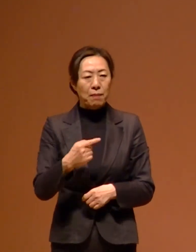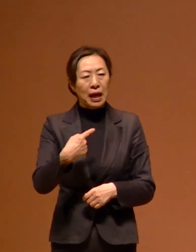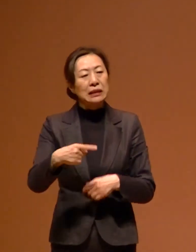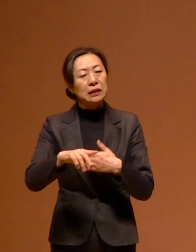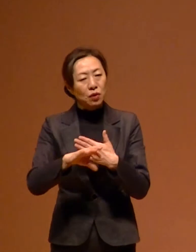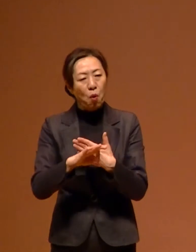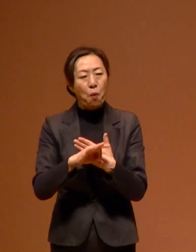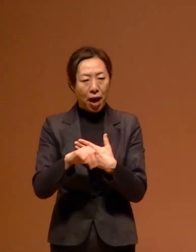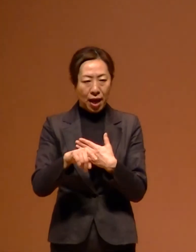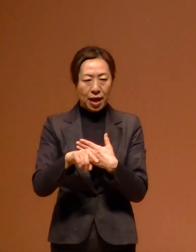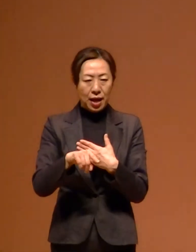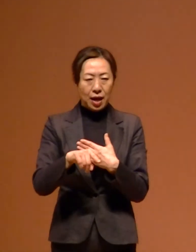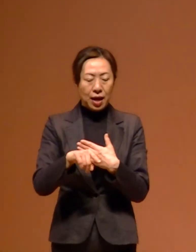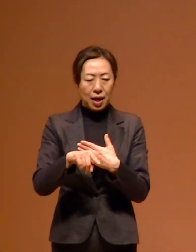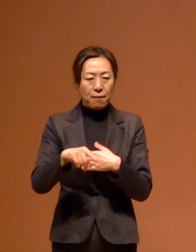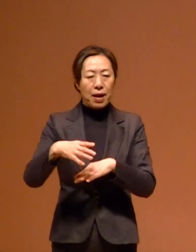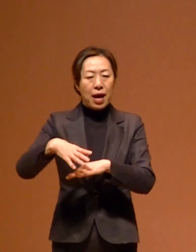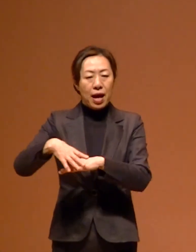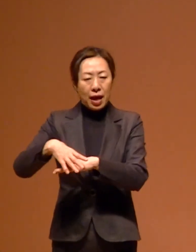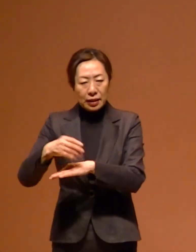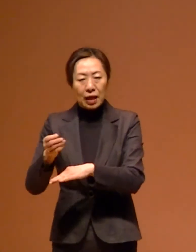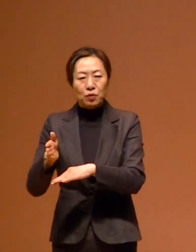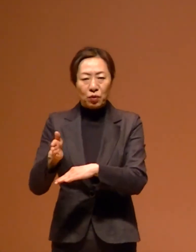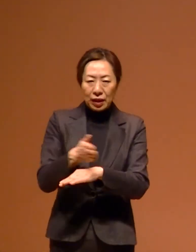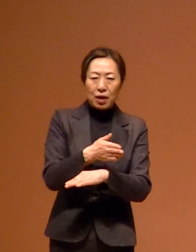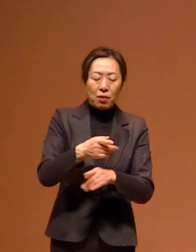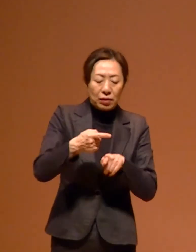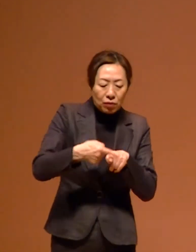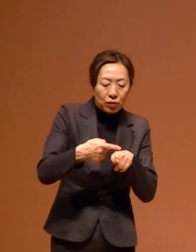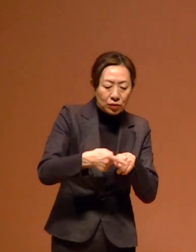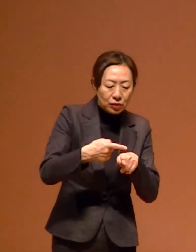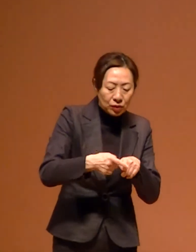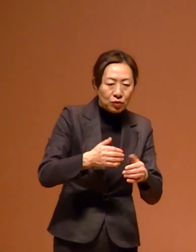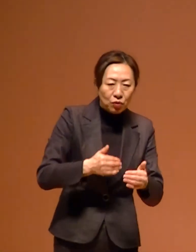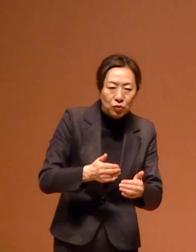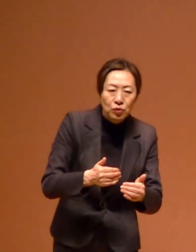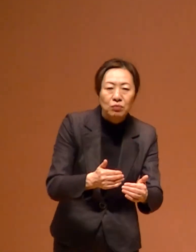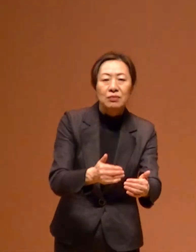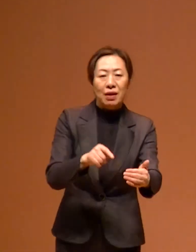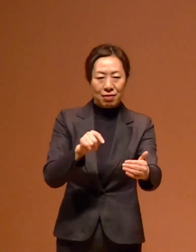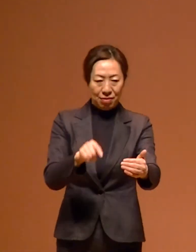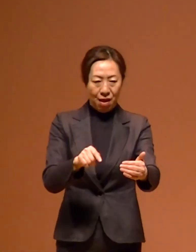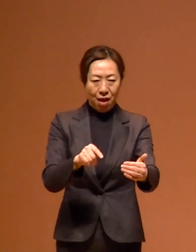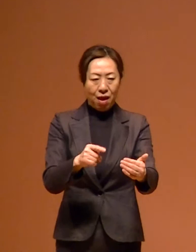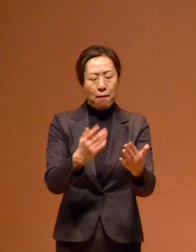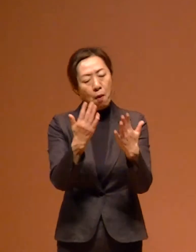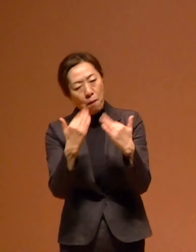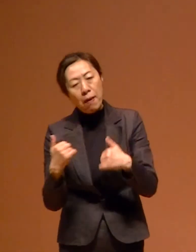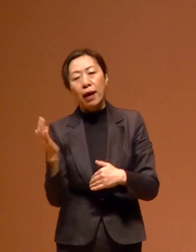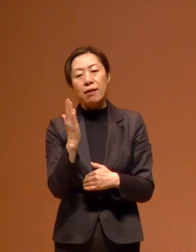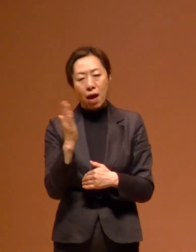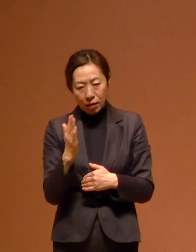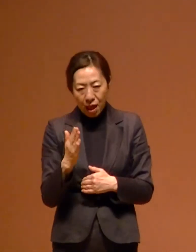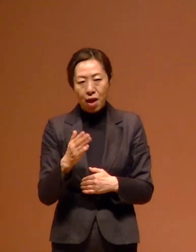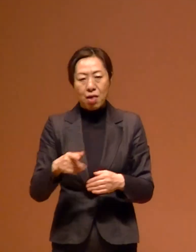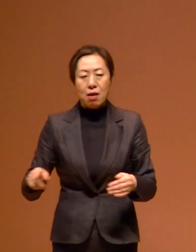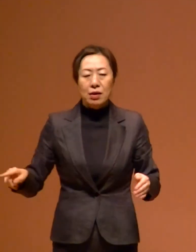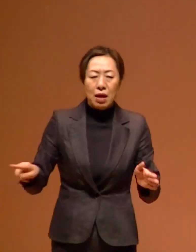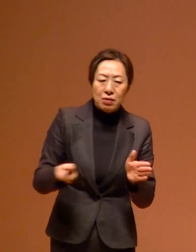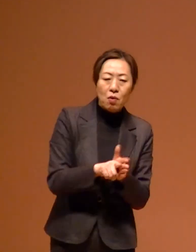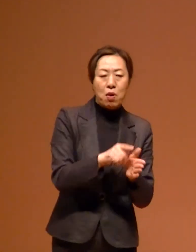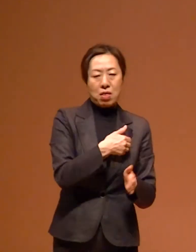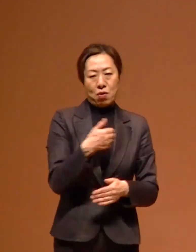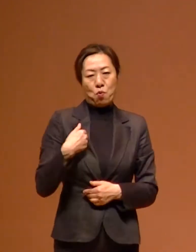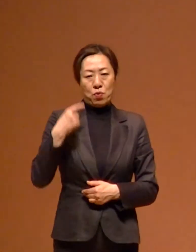一応は社長から進めたんで、それは負けないで、やっていきたいと思います